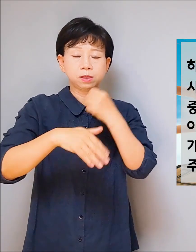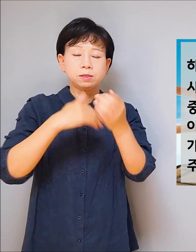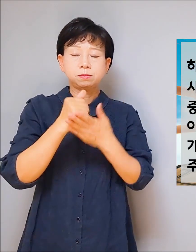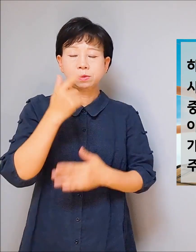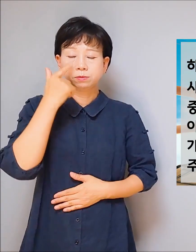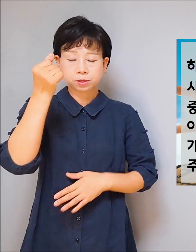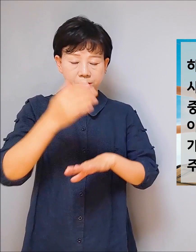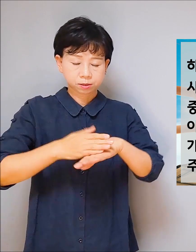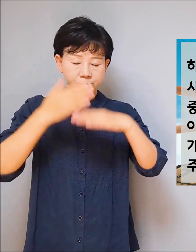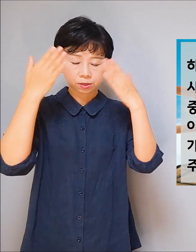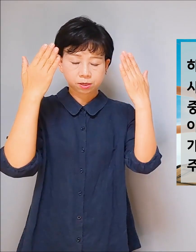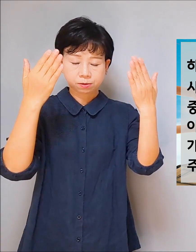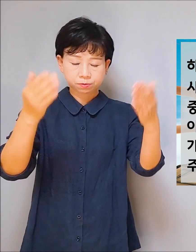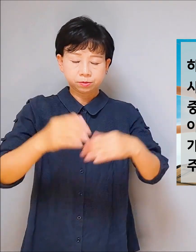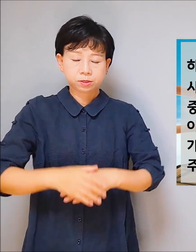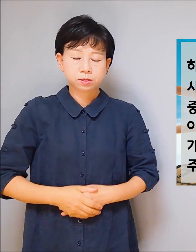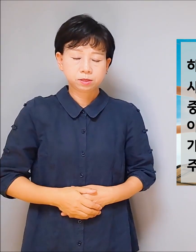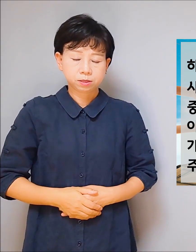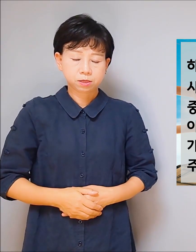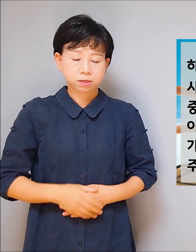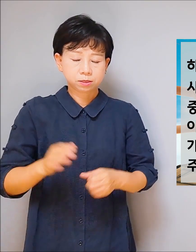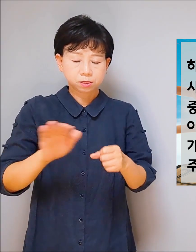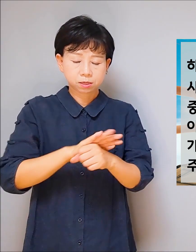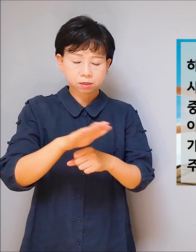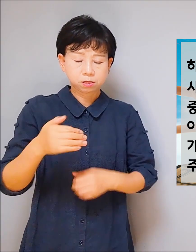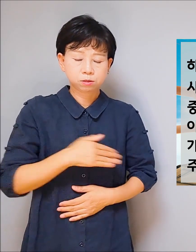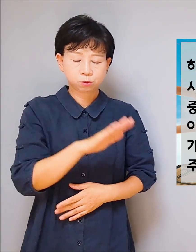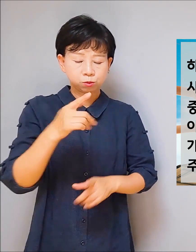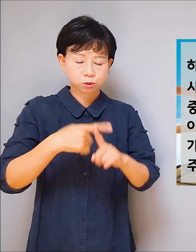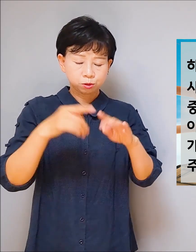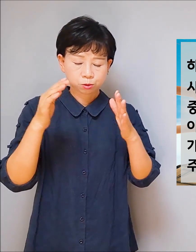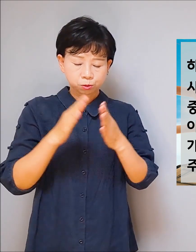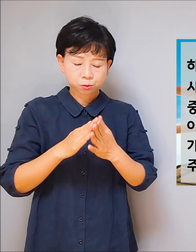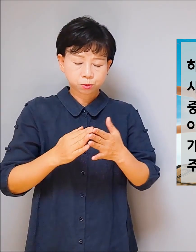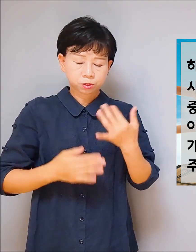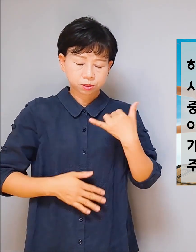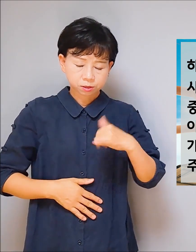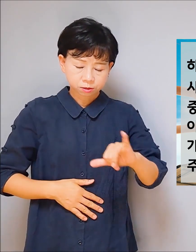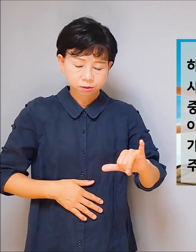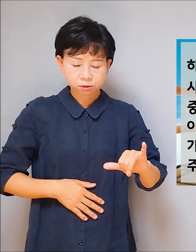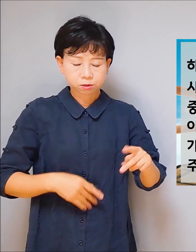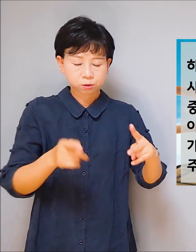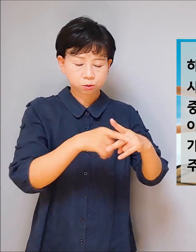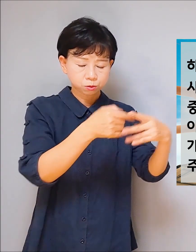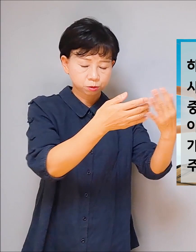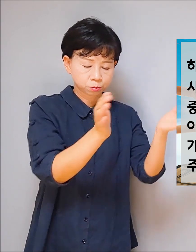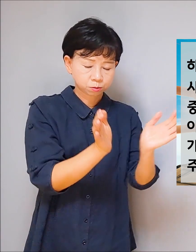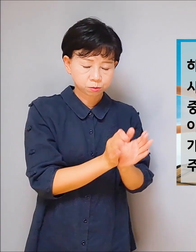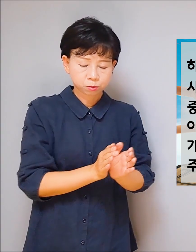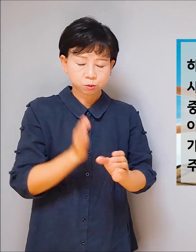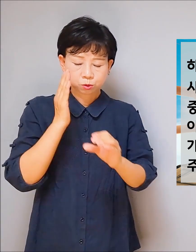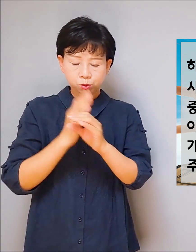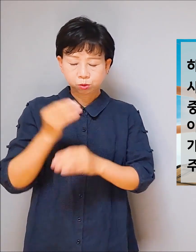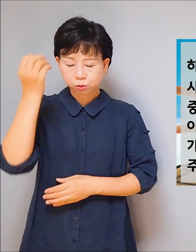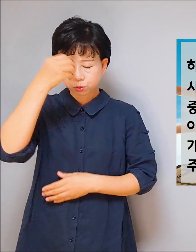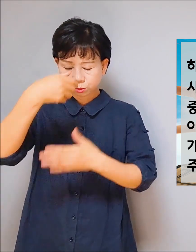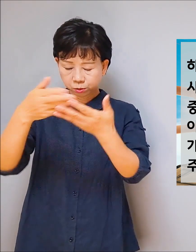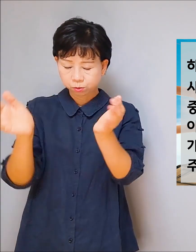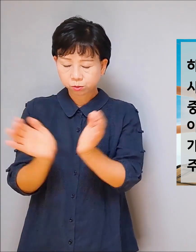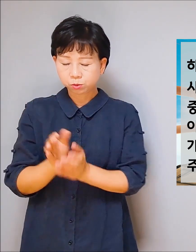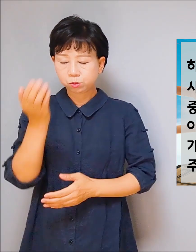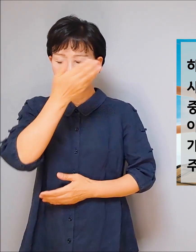하나님 아버지 감사합니다. 사랑하는 우리 교회 다음 세대의 유초등부, 중고등부,